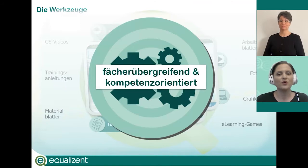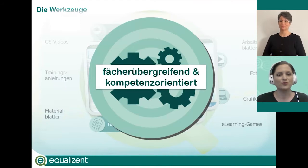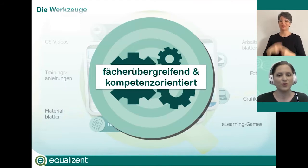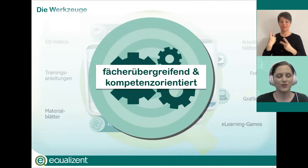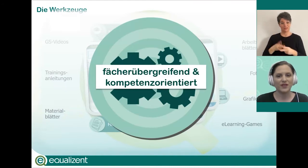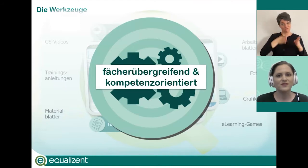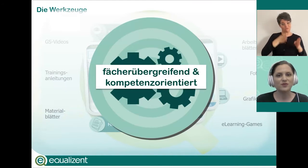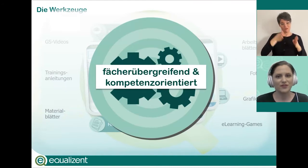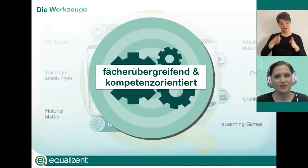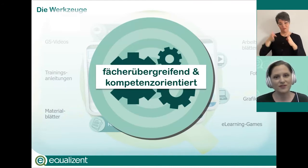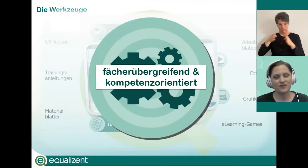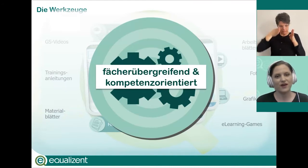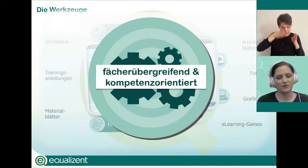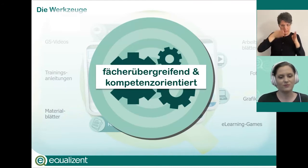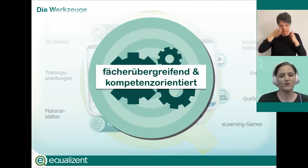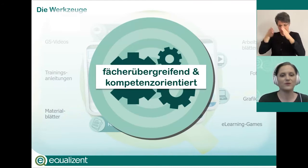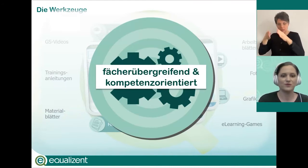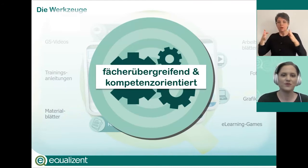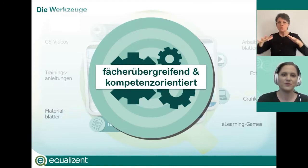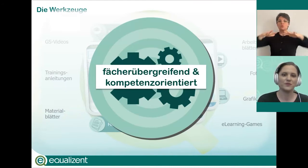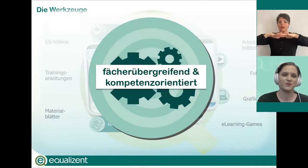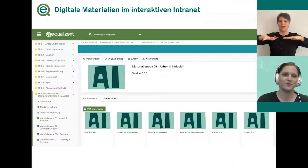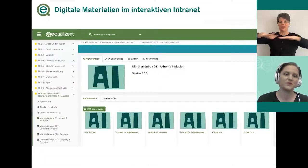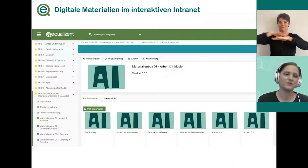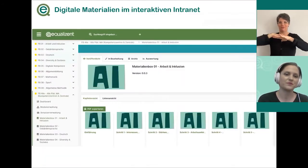fächerübergreifende und kompetenzorientierte Arbeiten bei uns.